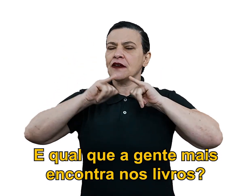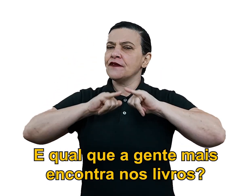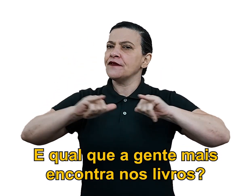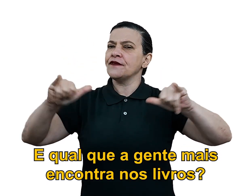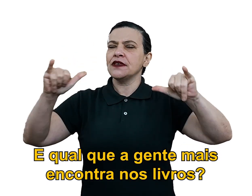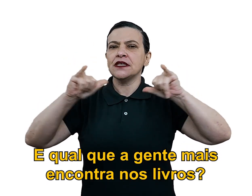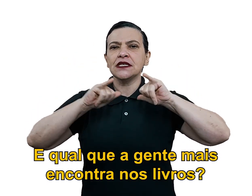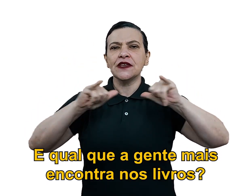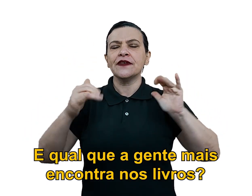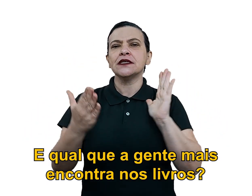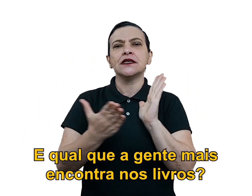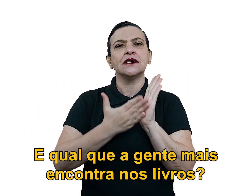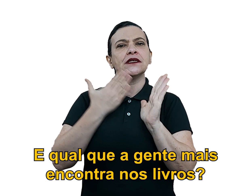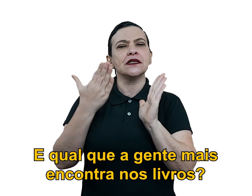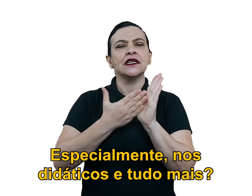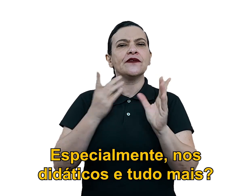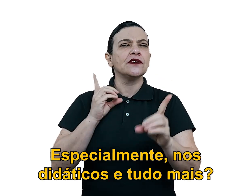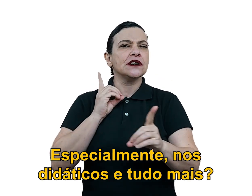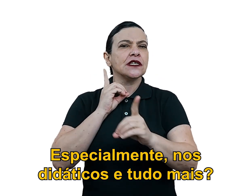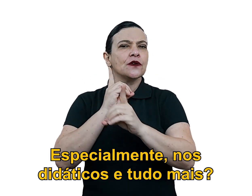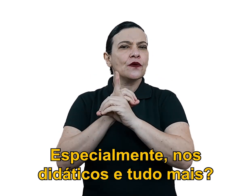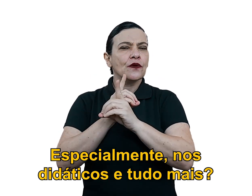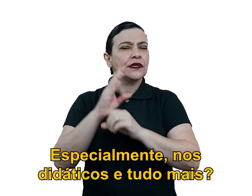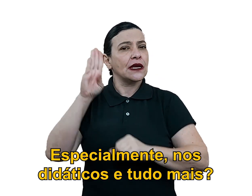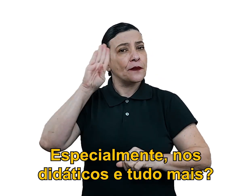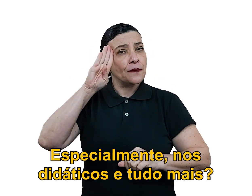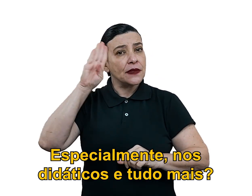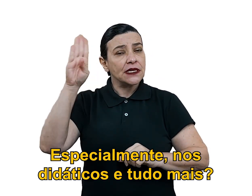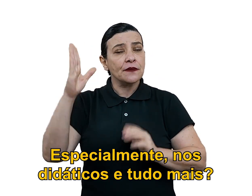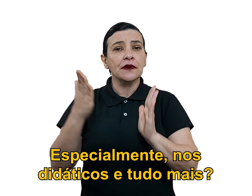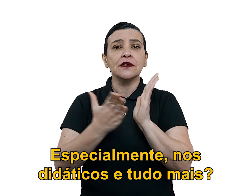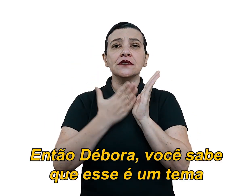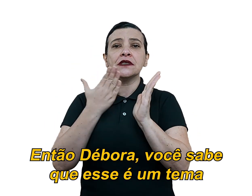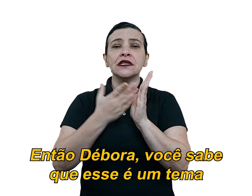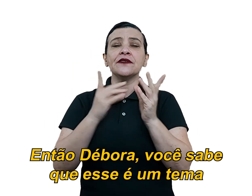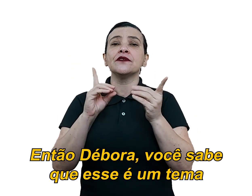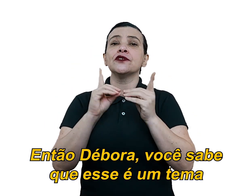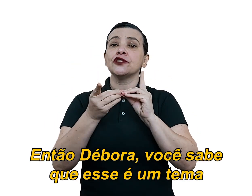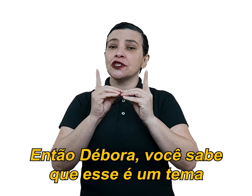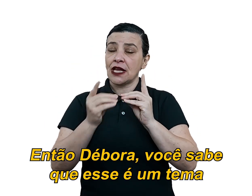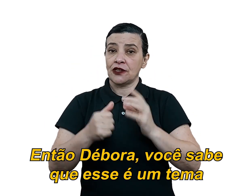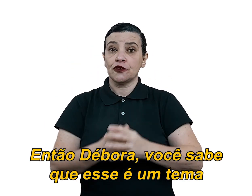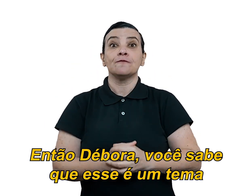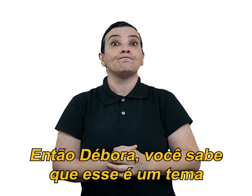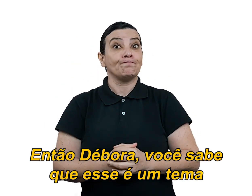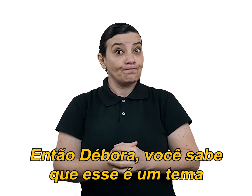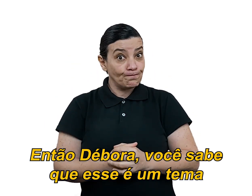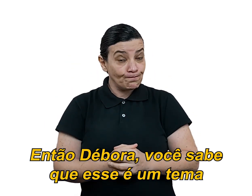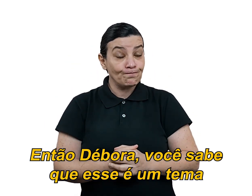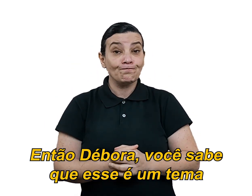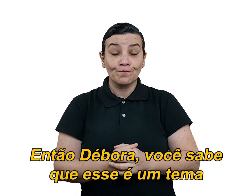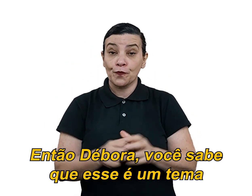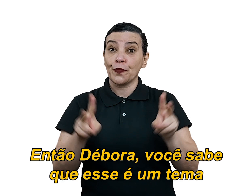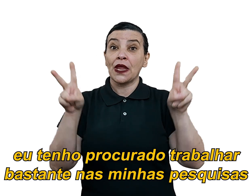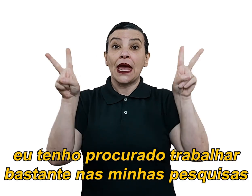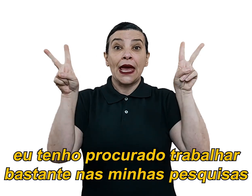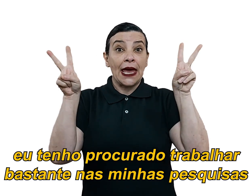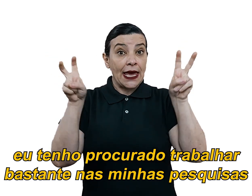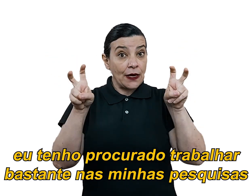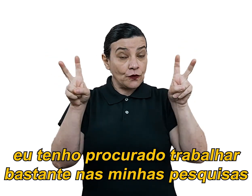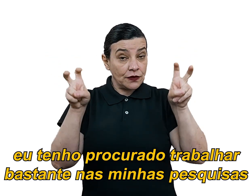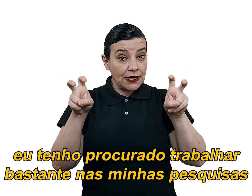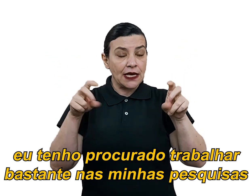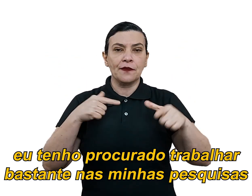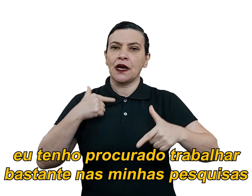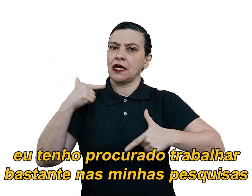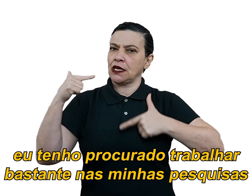que é a que a gente mais encontra nos livros, especialmente nos didáticos e tudo mais? Então, Débora, você sabe que esse é um tema que eu tenho